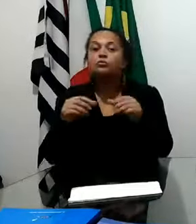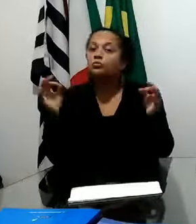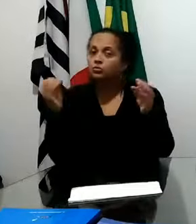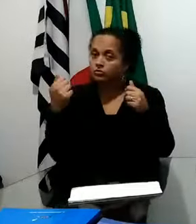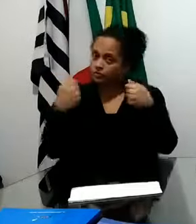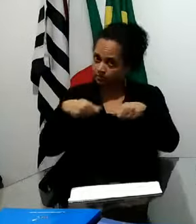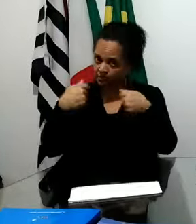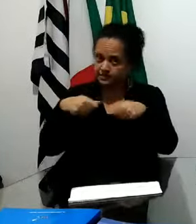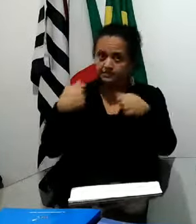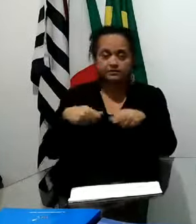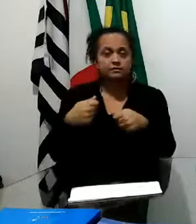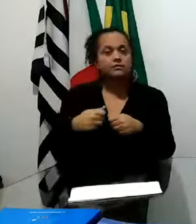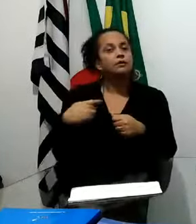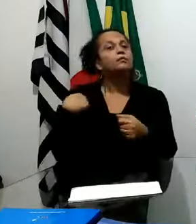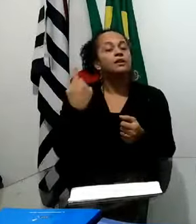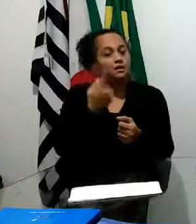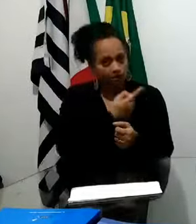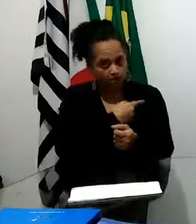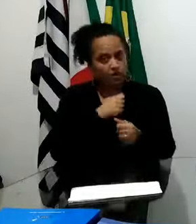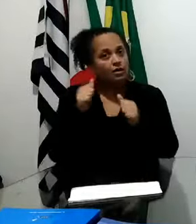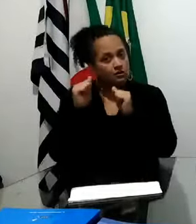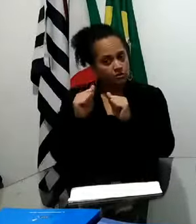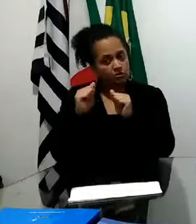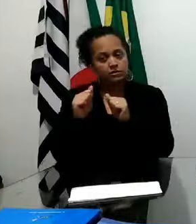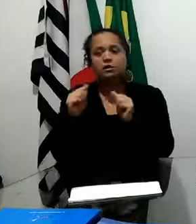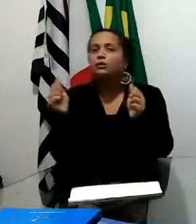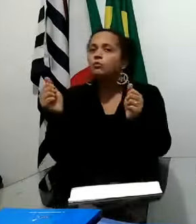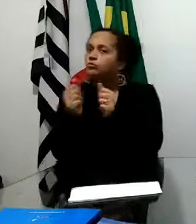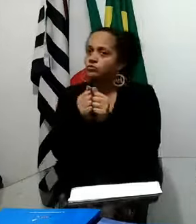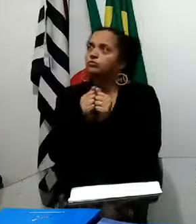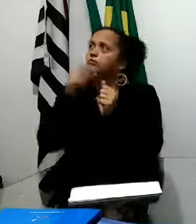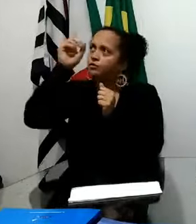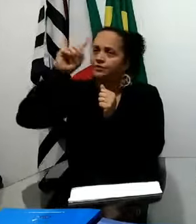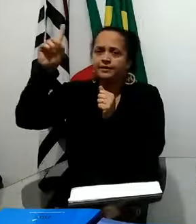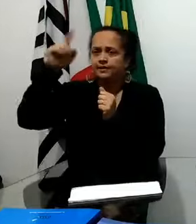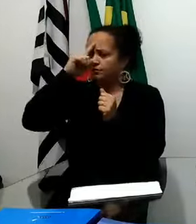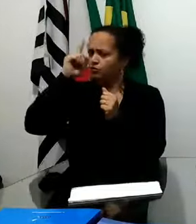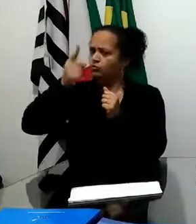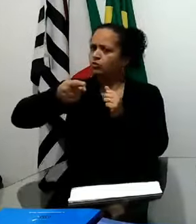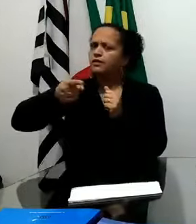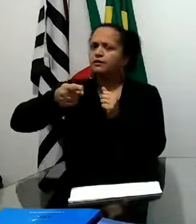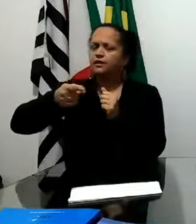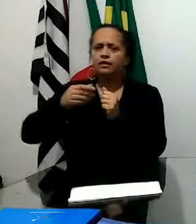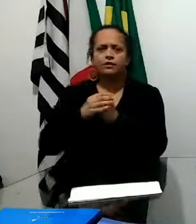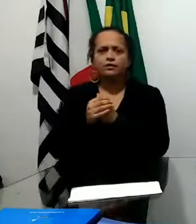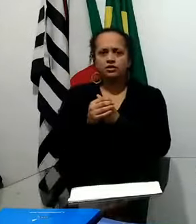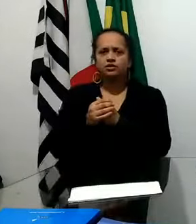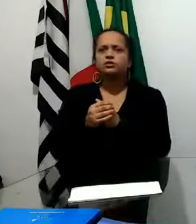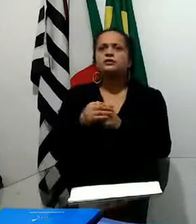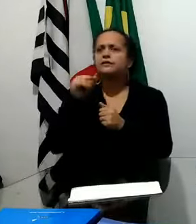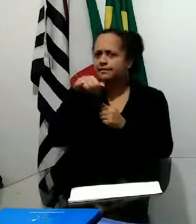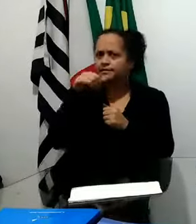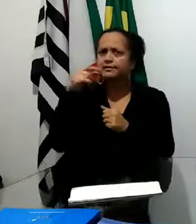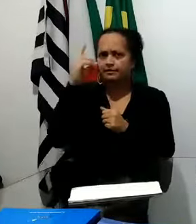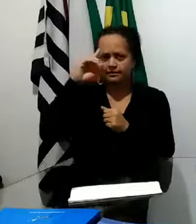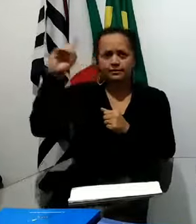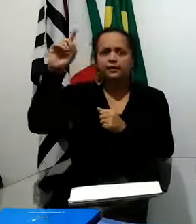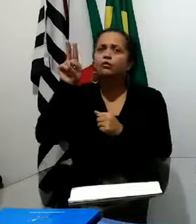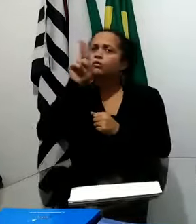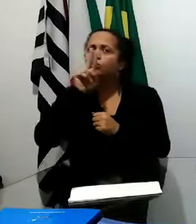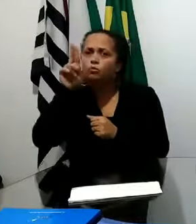precisamos para que possamos de fato cumprir nosso papel de autoridades espirituais. Se Deus usa